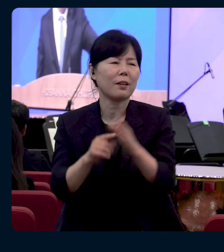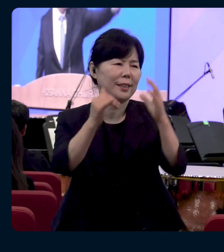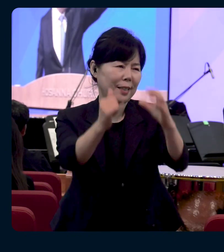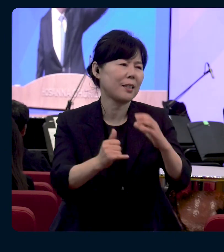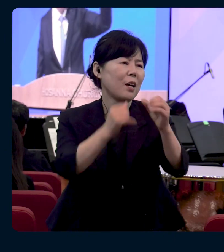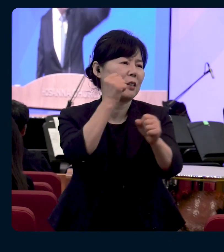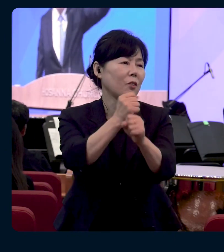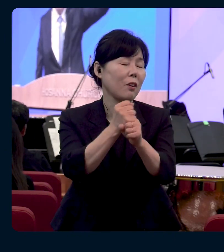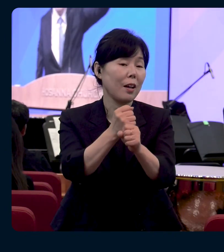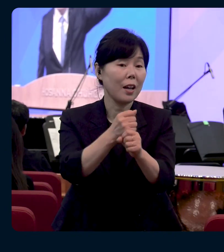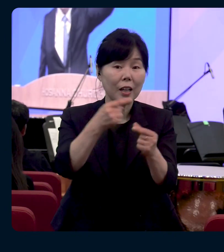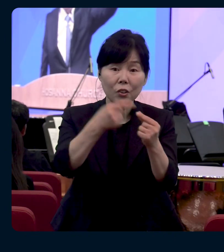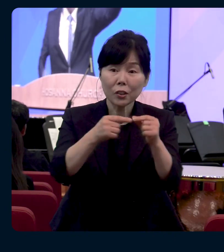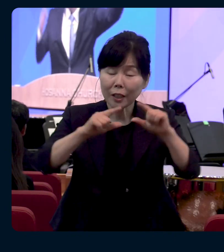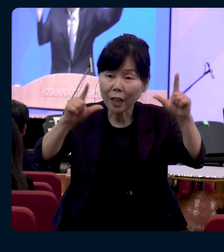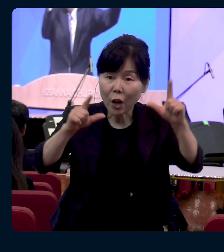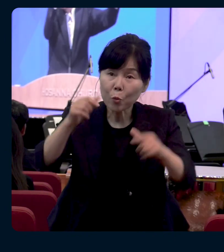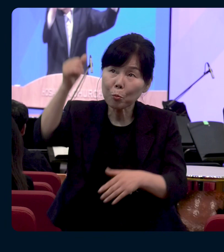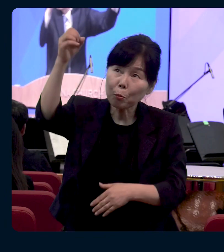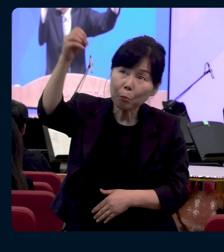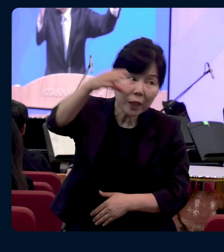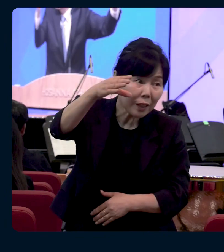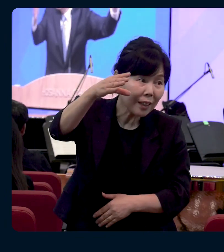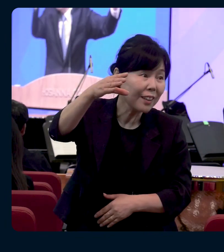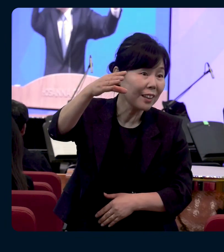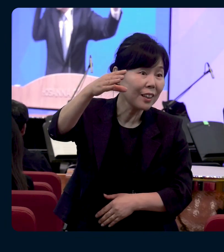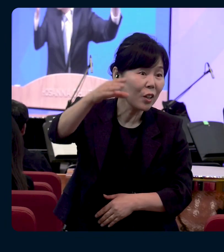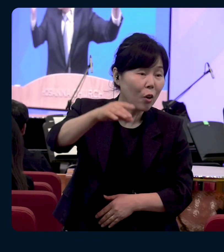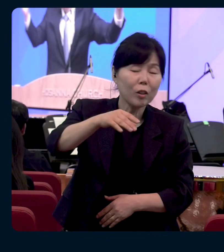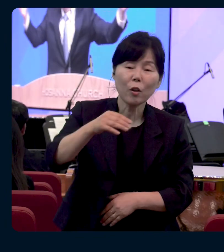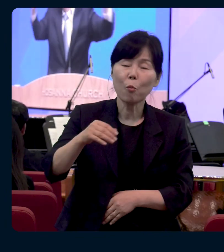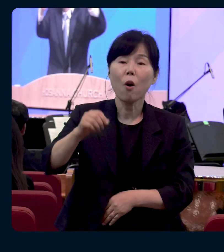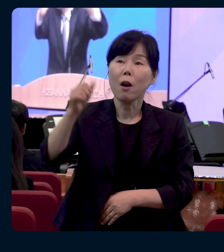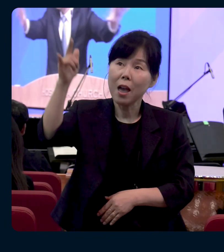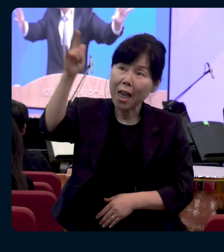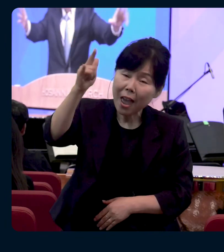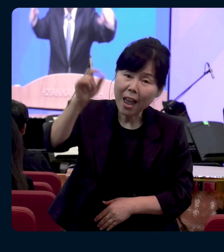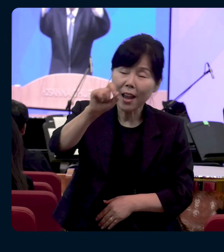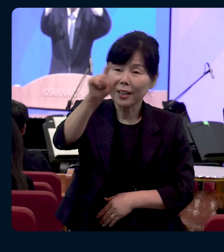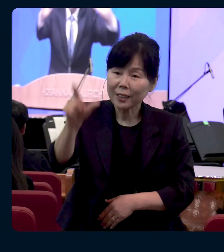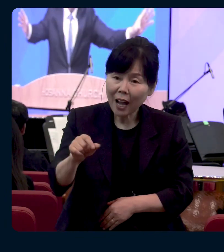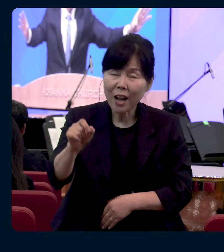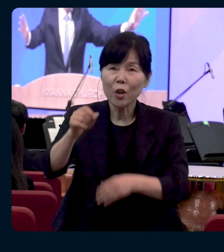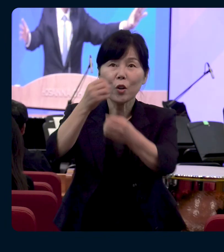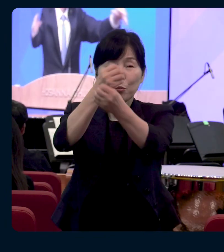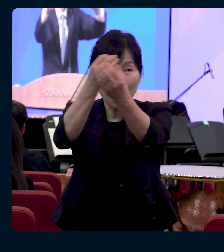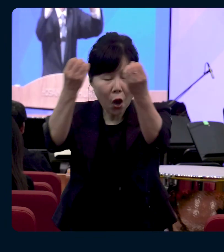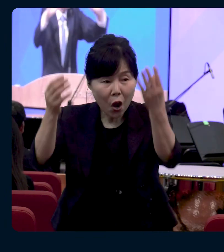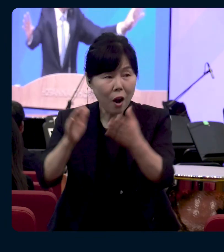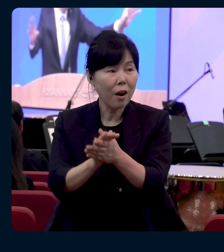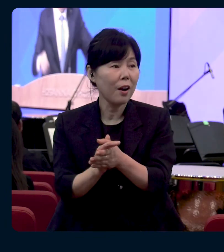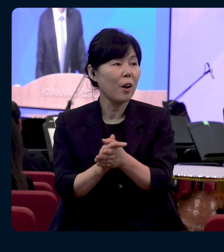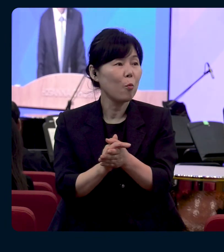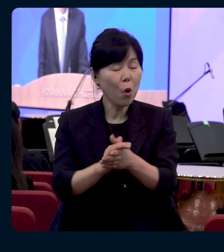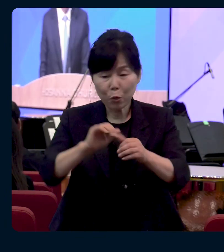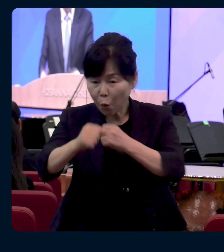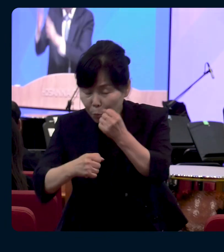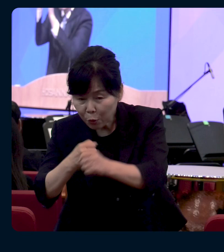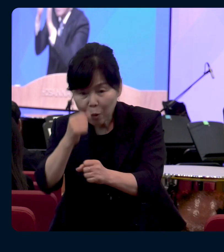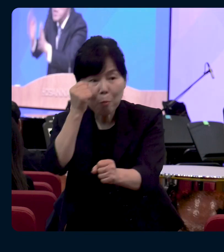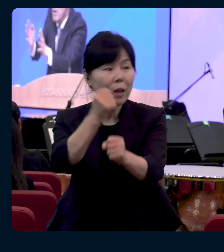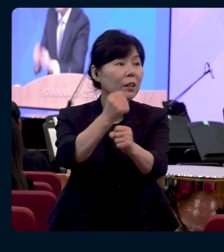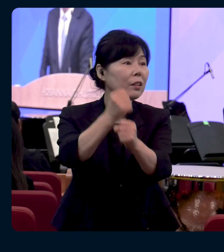하나님이 첫날 빛이 있으라부터 시작해가지고 쭉 해달별 모든 공기와 동식물 다 만드신 게